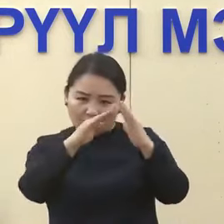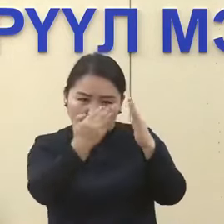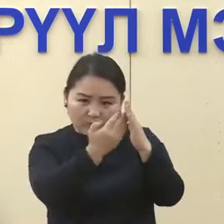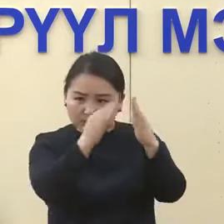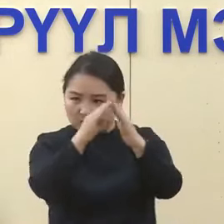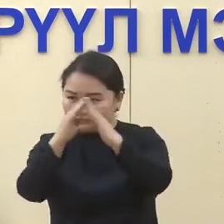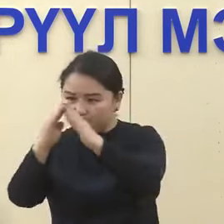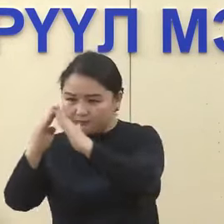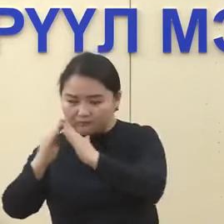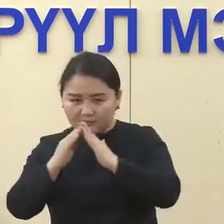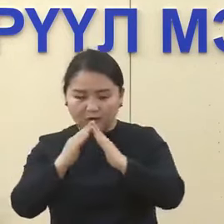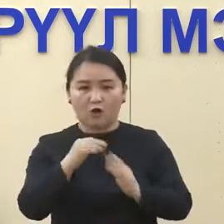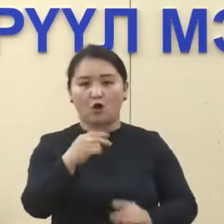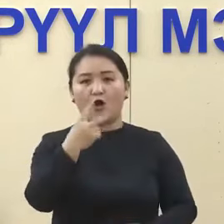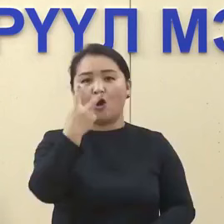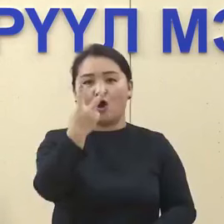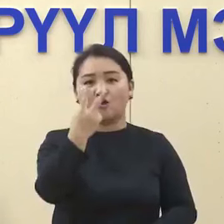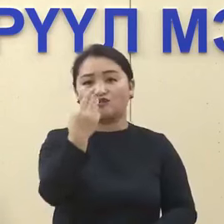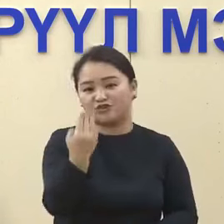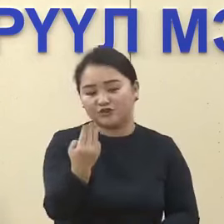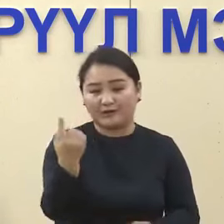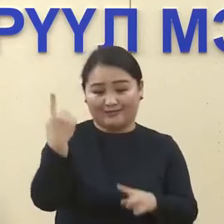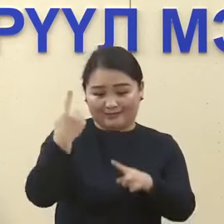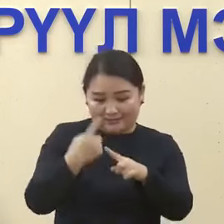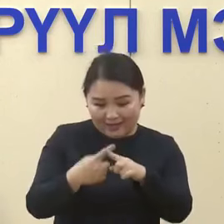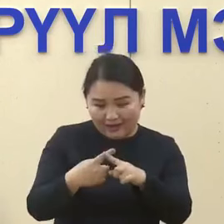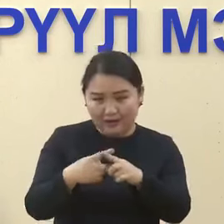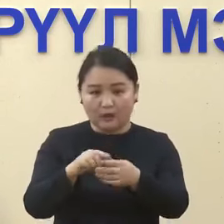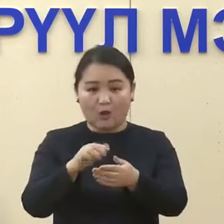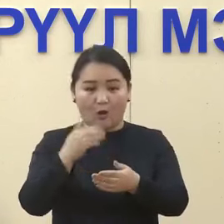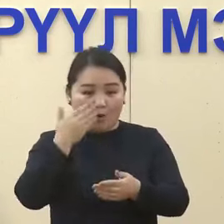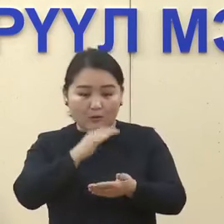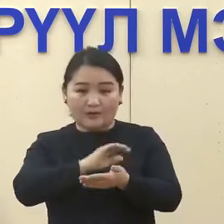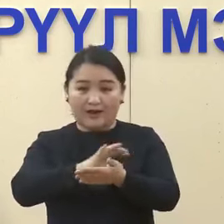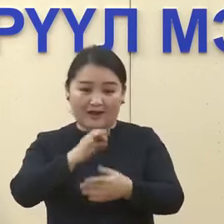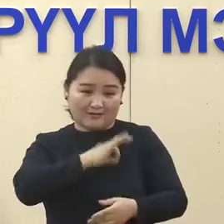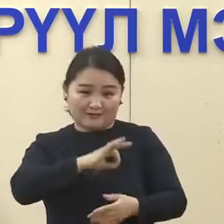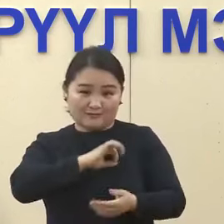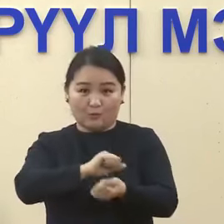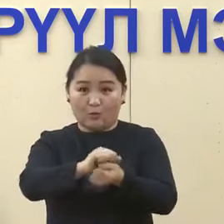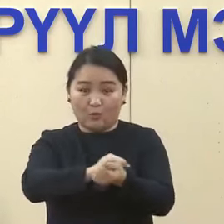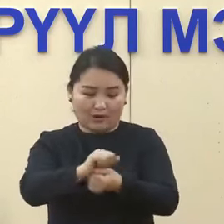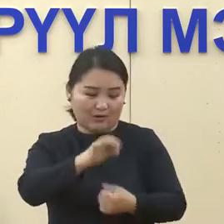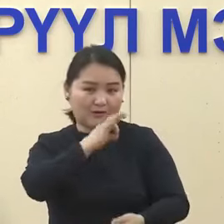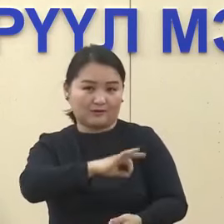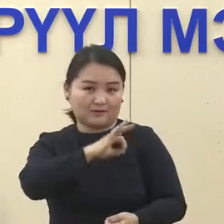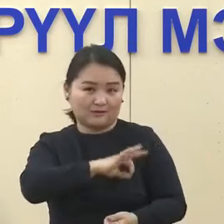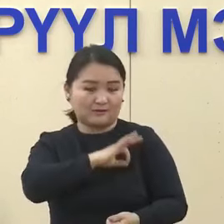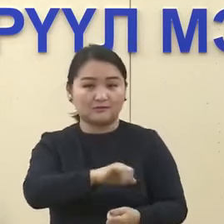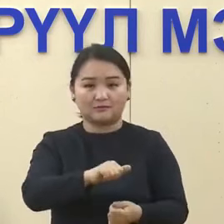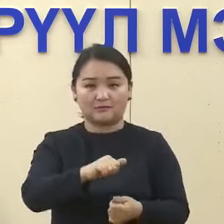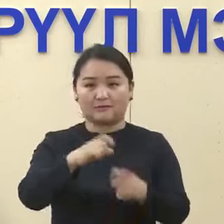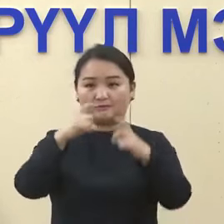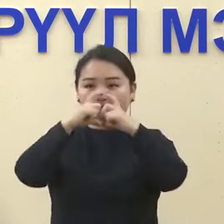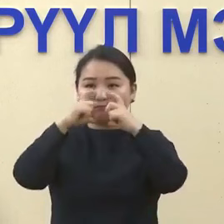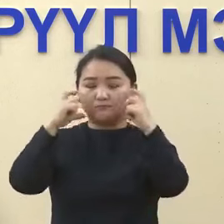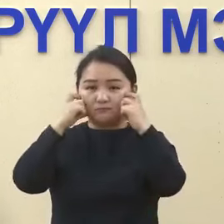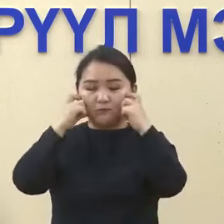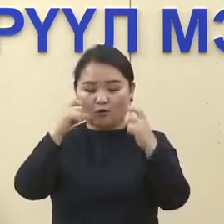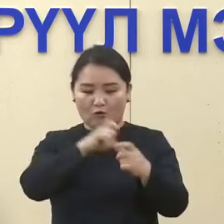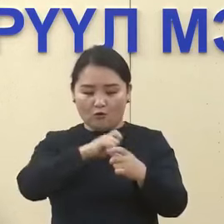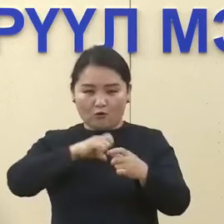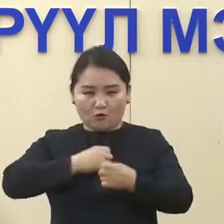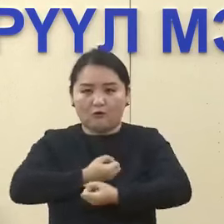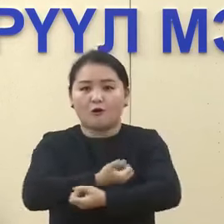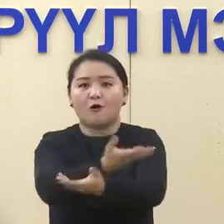хоёр ширхэг дахин хэрэглэж болох, угааж хэрэглэж болох амны маскыг шудангийн системийг ашиглаж түгэн гэдгийг